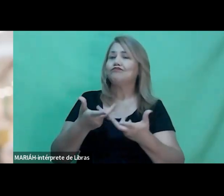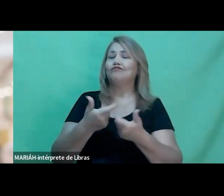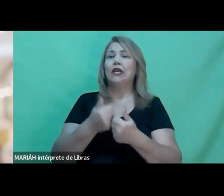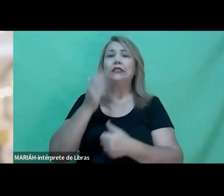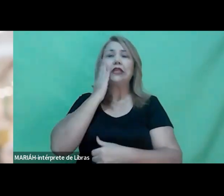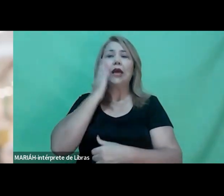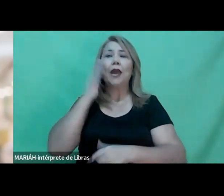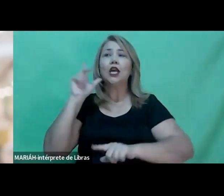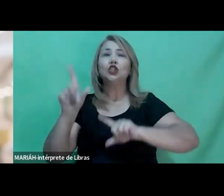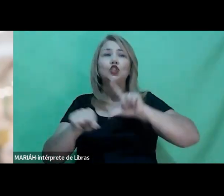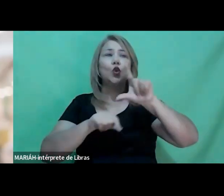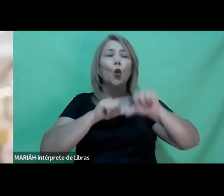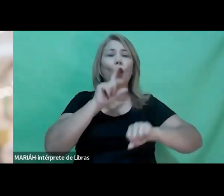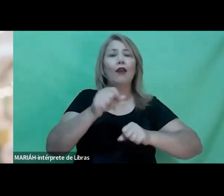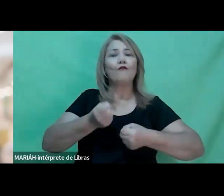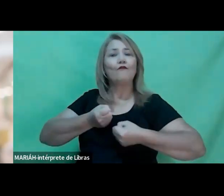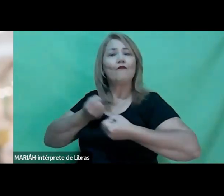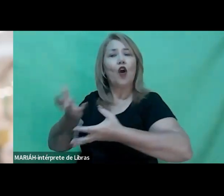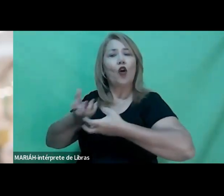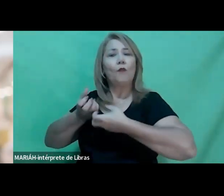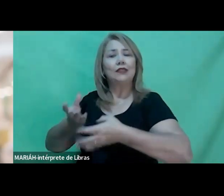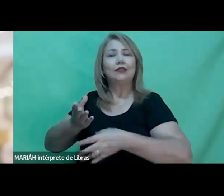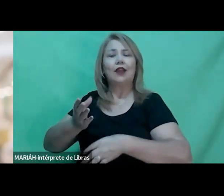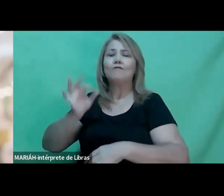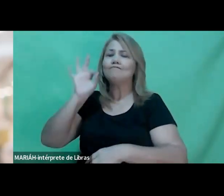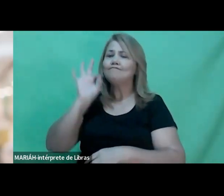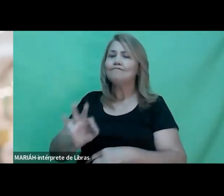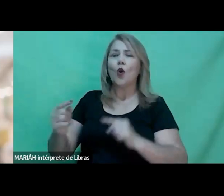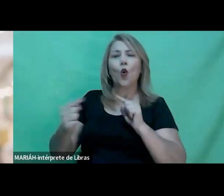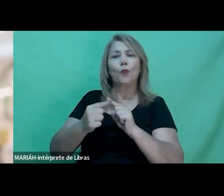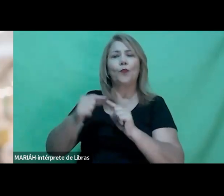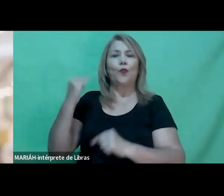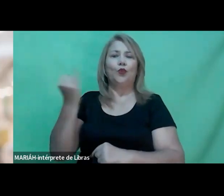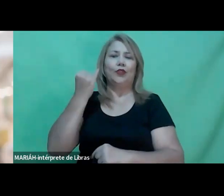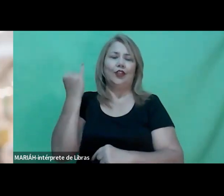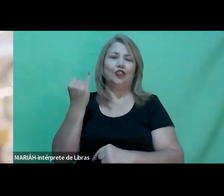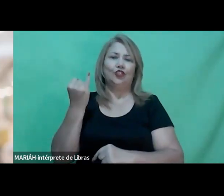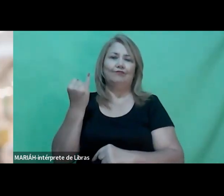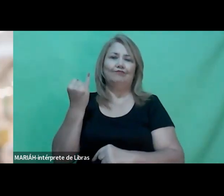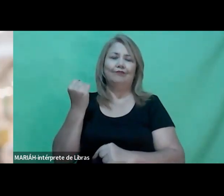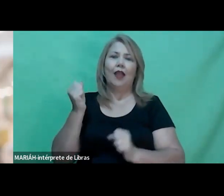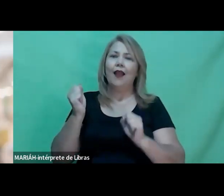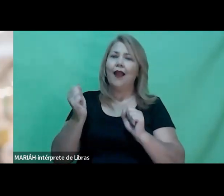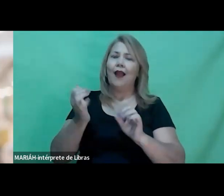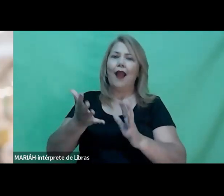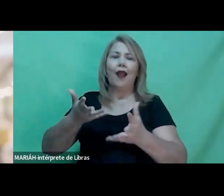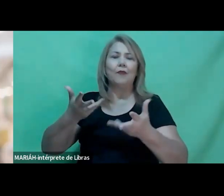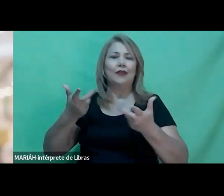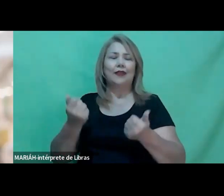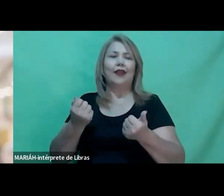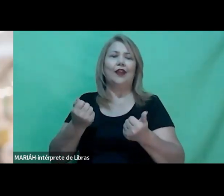seleccionar la información que realmente es importante y esa habilidad muchas veces se gana es con con